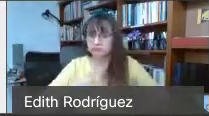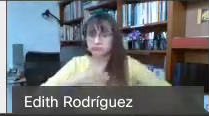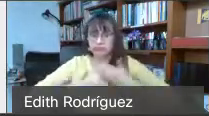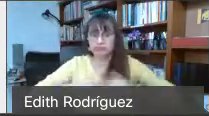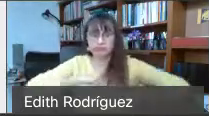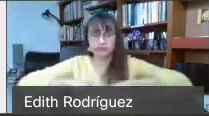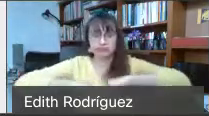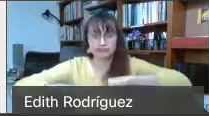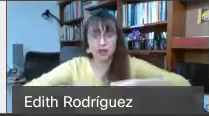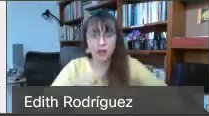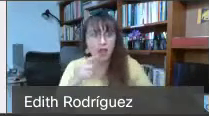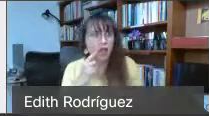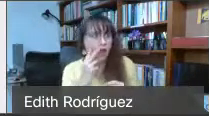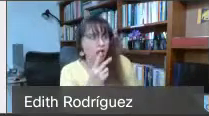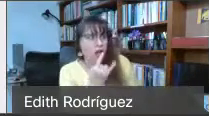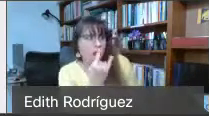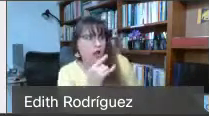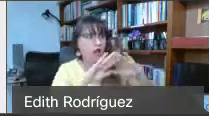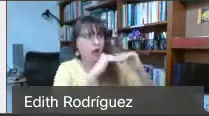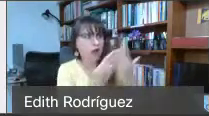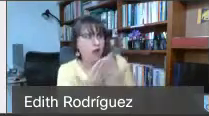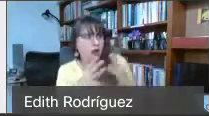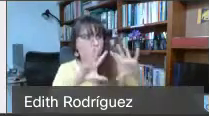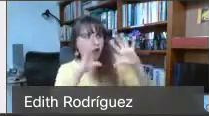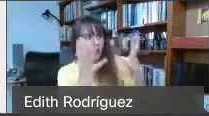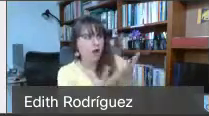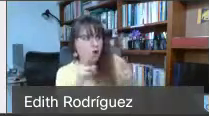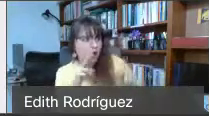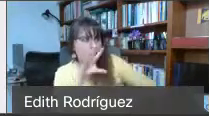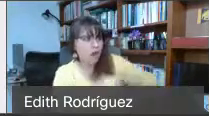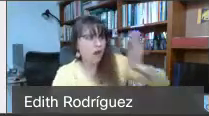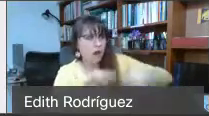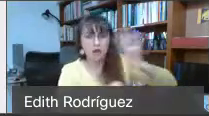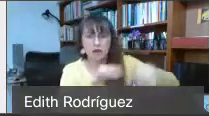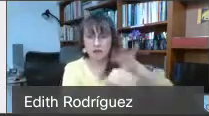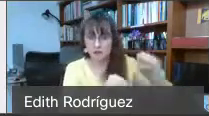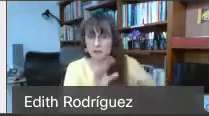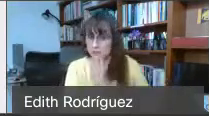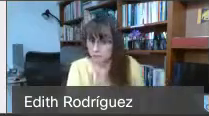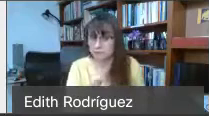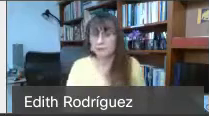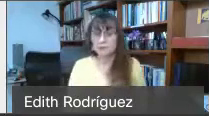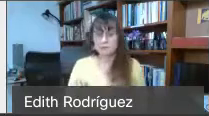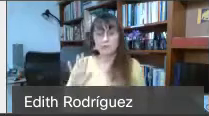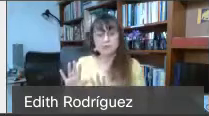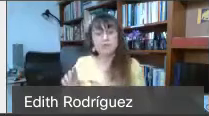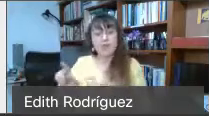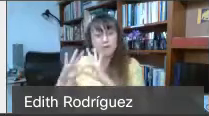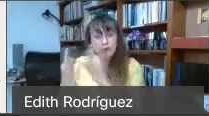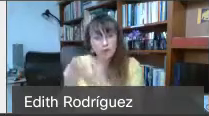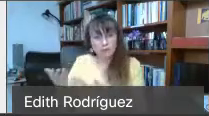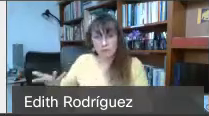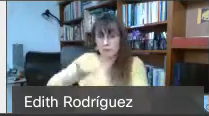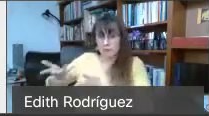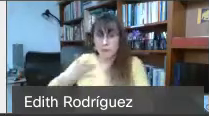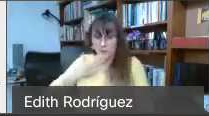apoya al ser humano para su proceso de aprendizaje y de adquisición e interacción con el mundo. Un mundo que se transmite y está desde la